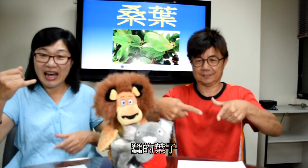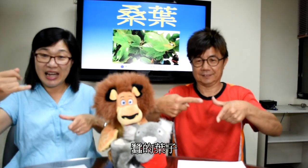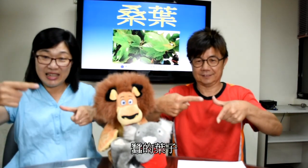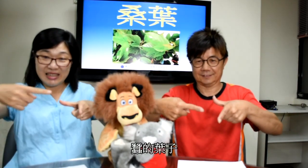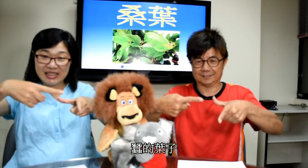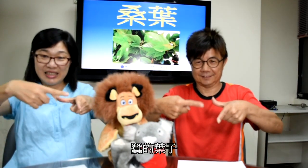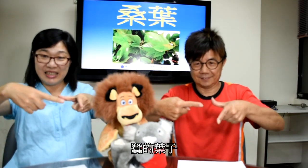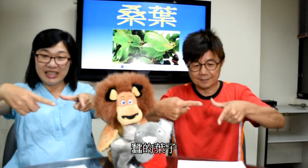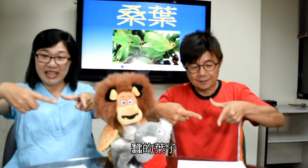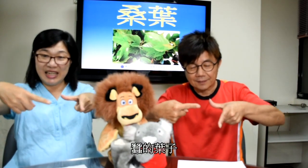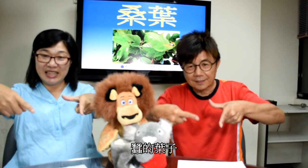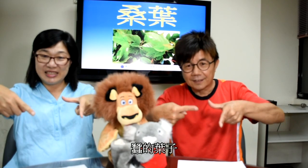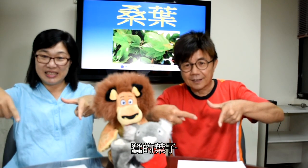蚕的叶子，